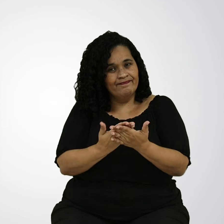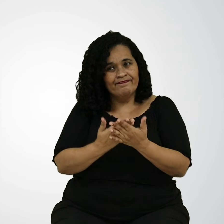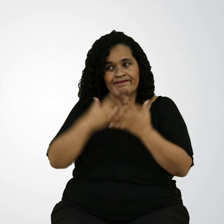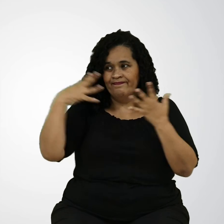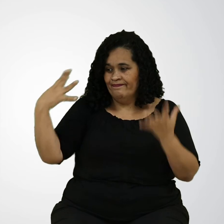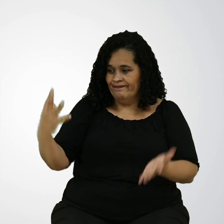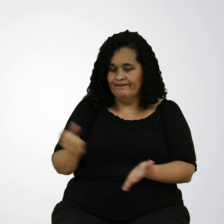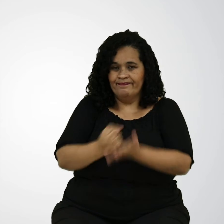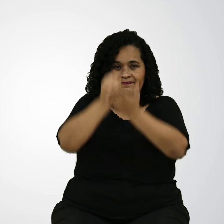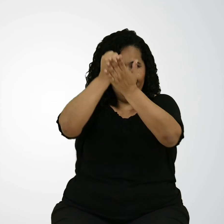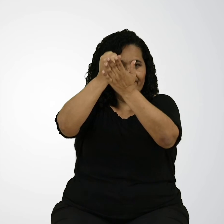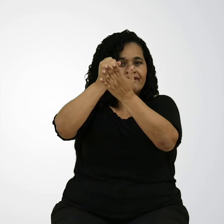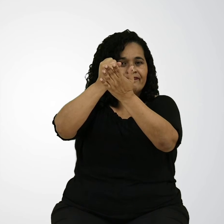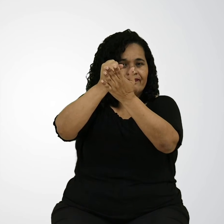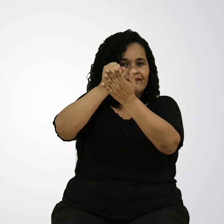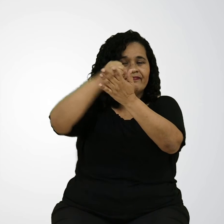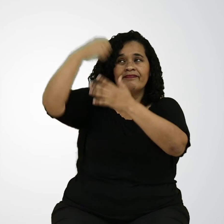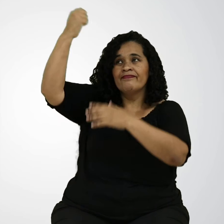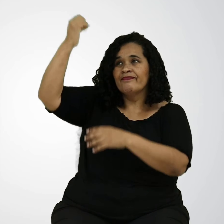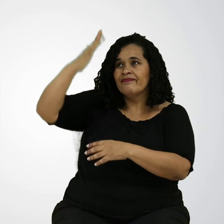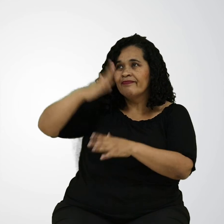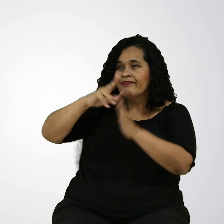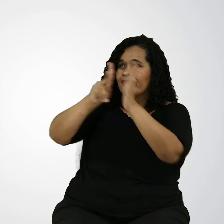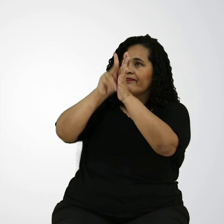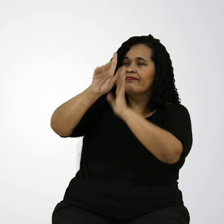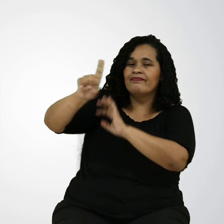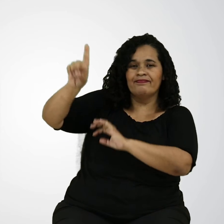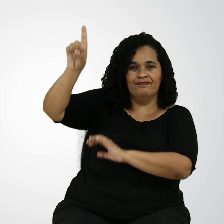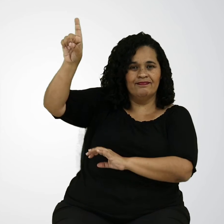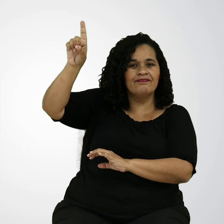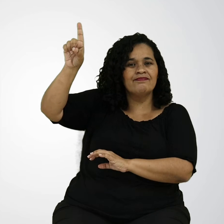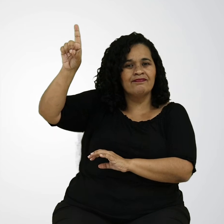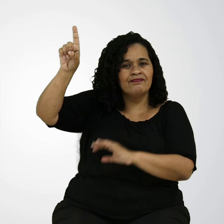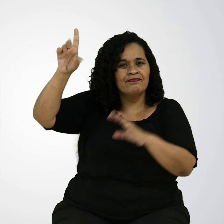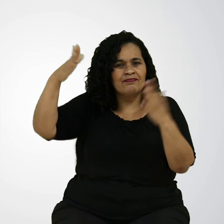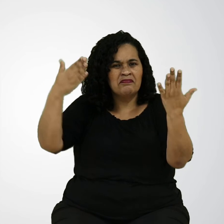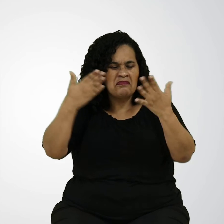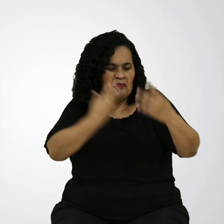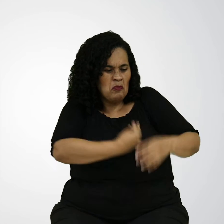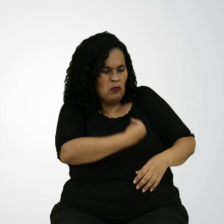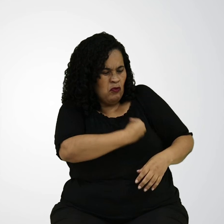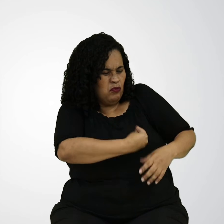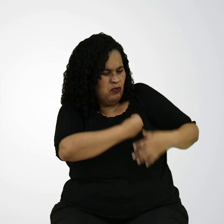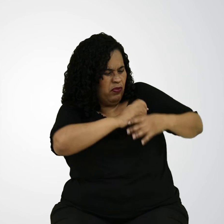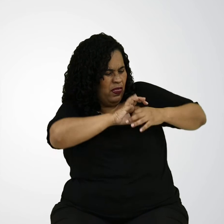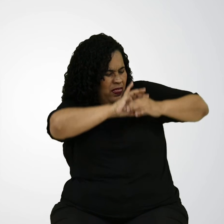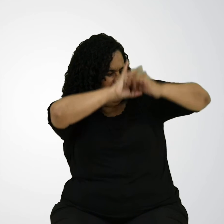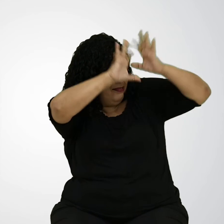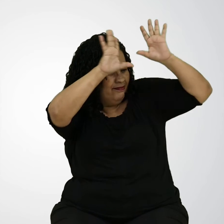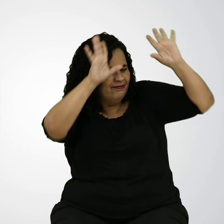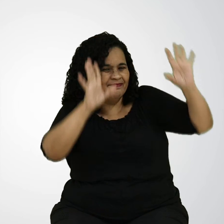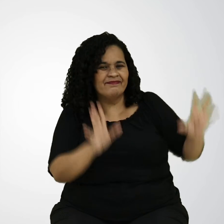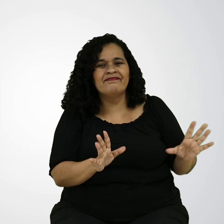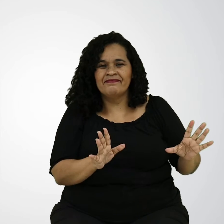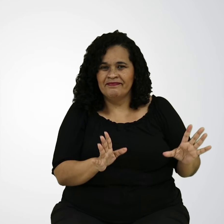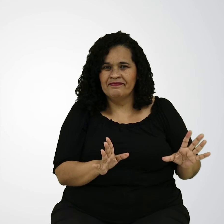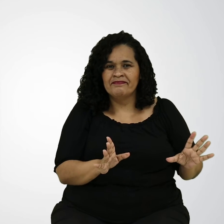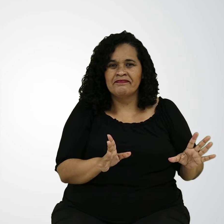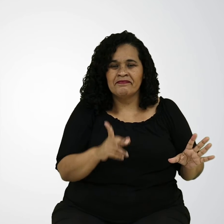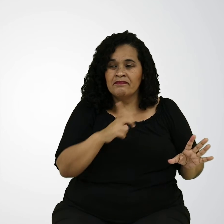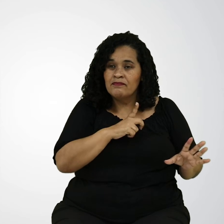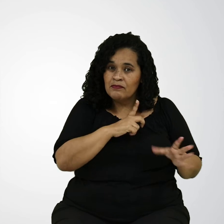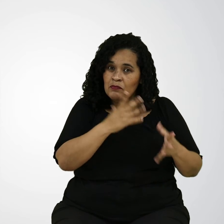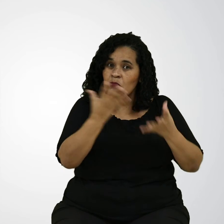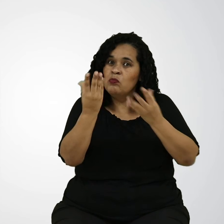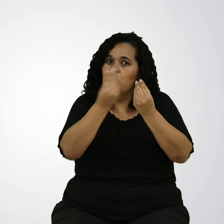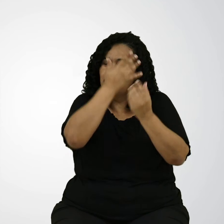se importa com o meu espírito e eu posso viver a minha vida do jeito que eu quiser. O que mais tem é gente que adere a essa filosofia.